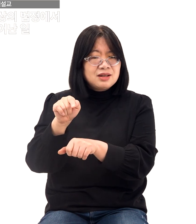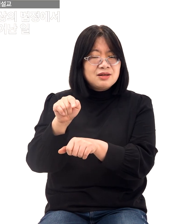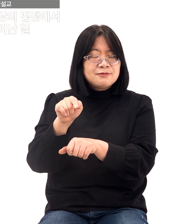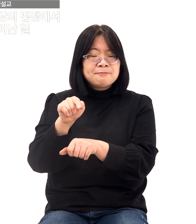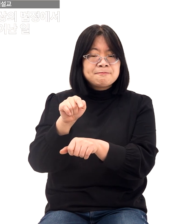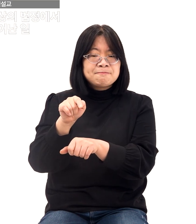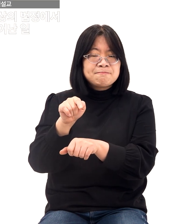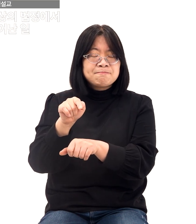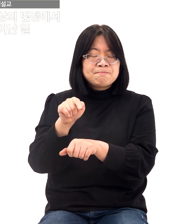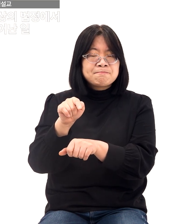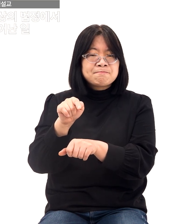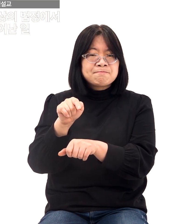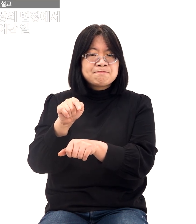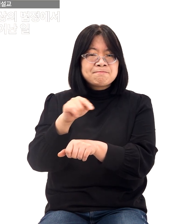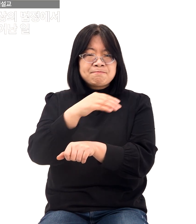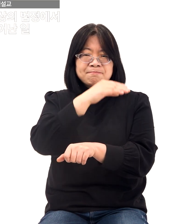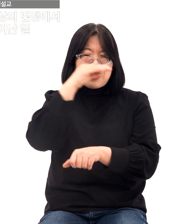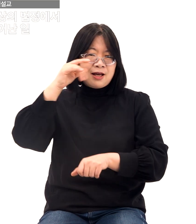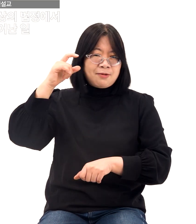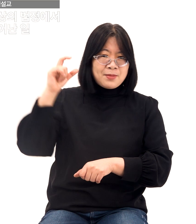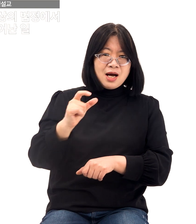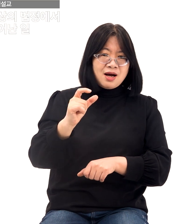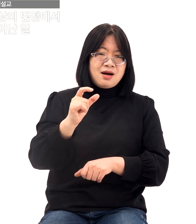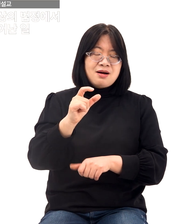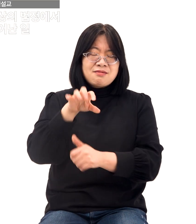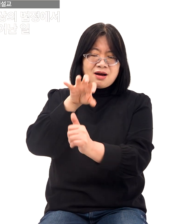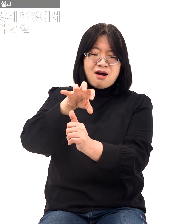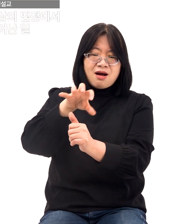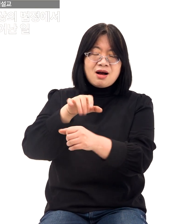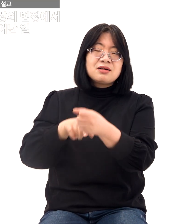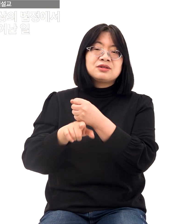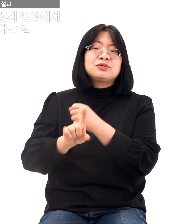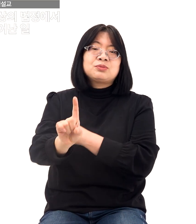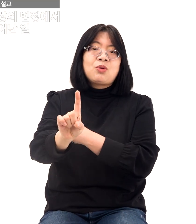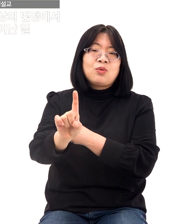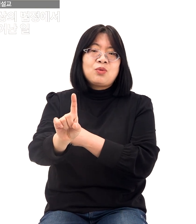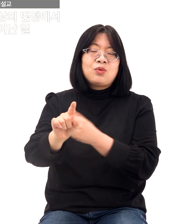준엄하게, 단호하게 책망을